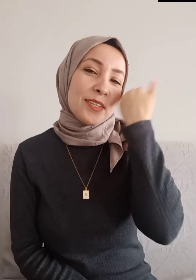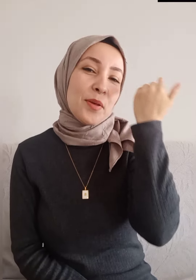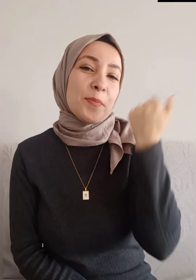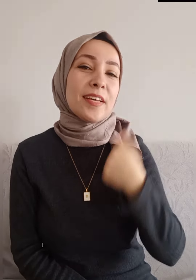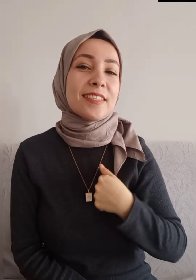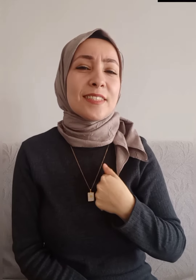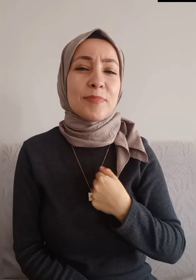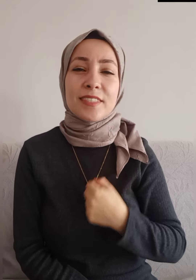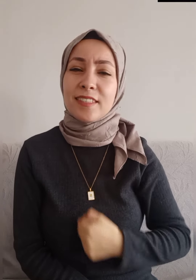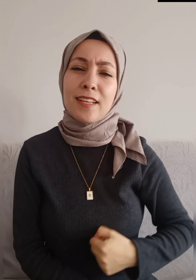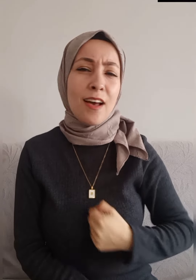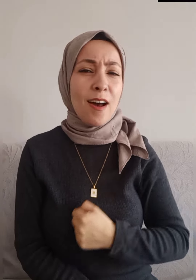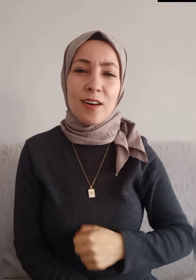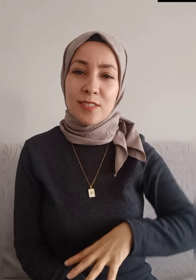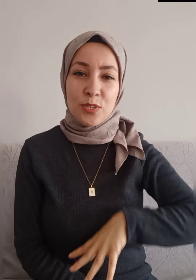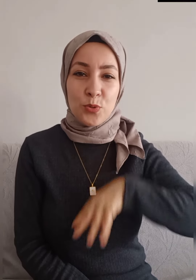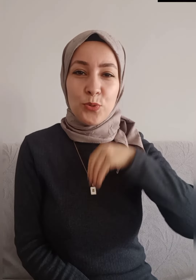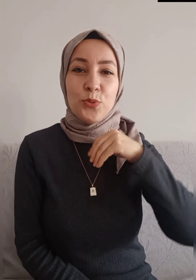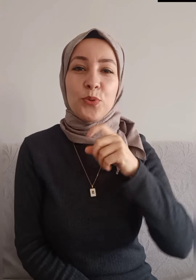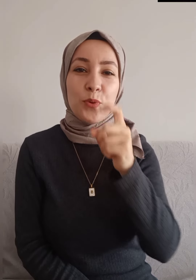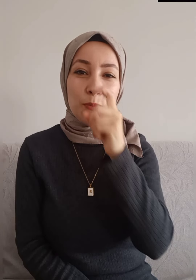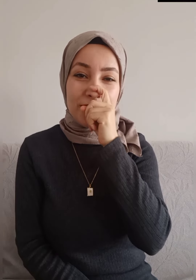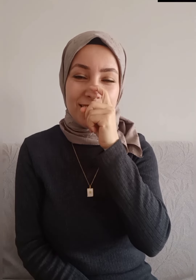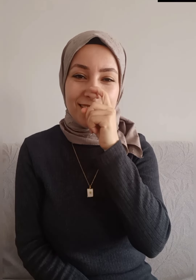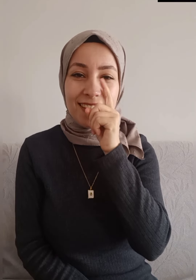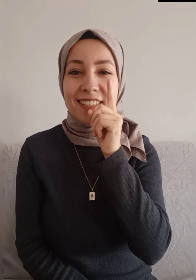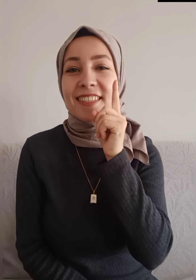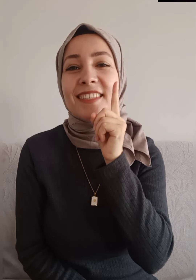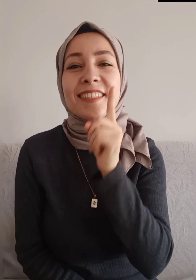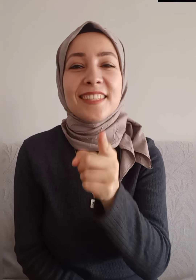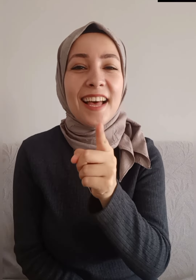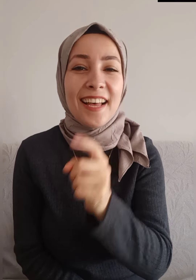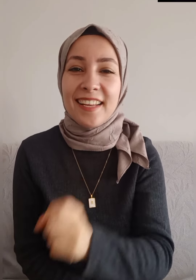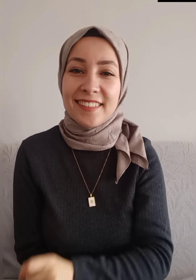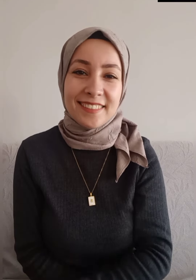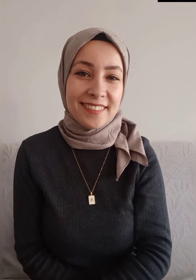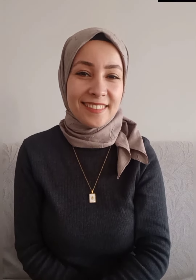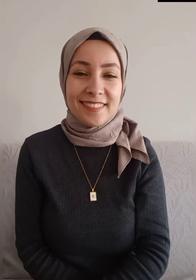Siyahımsın, beyazımsın, asil ruhum Beşiktaş'sın sen.